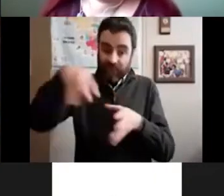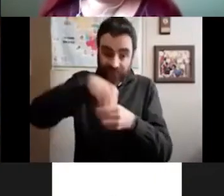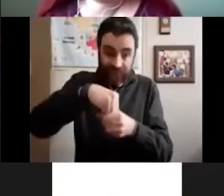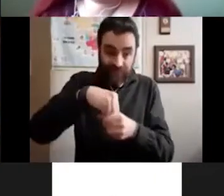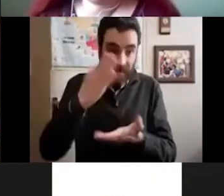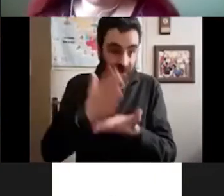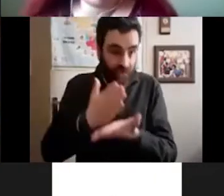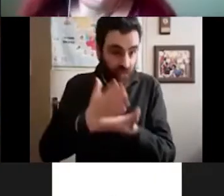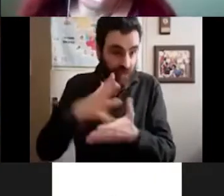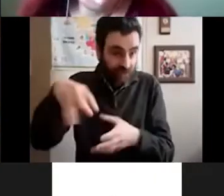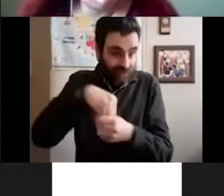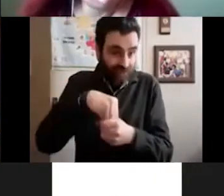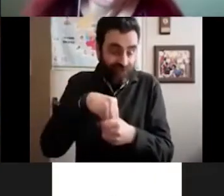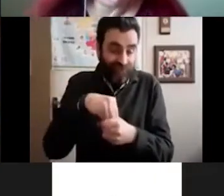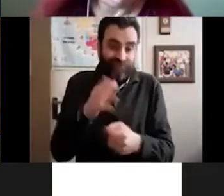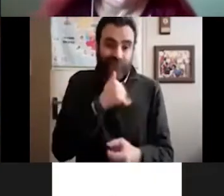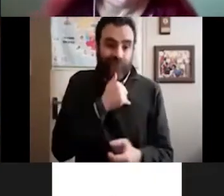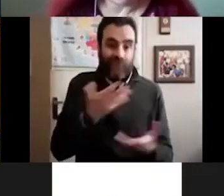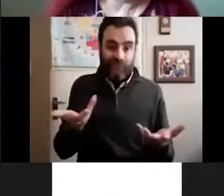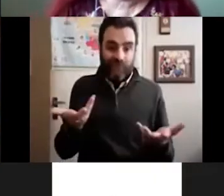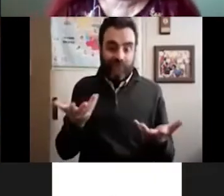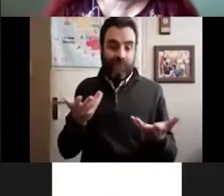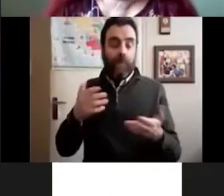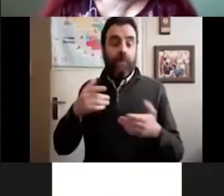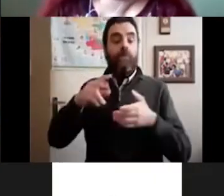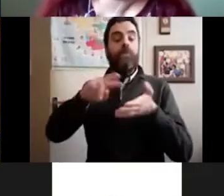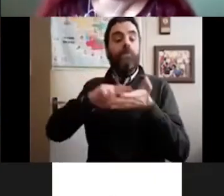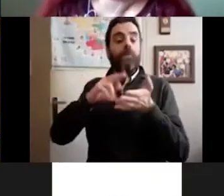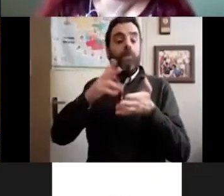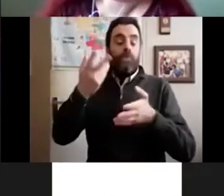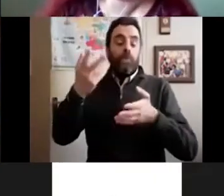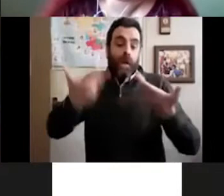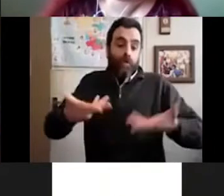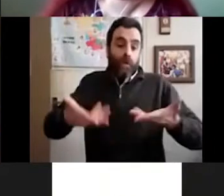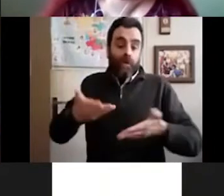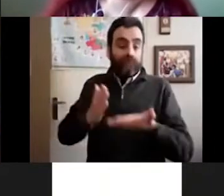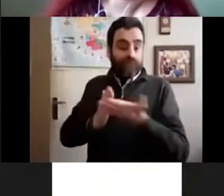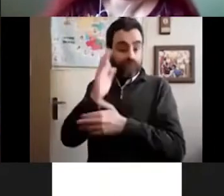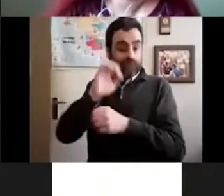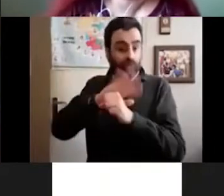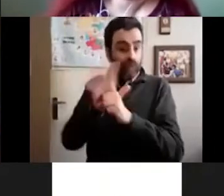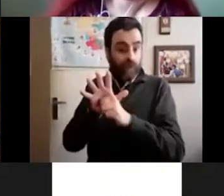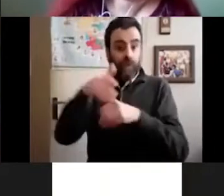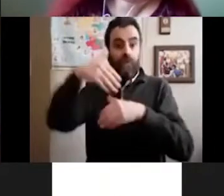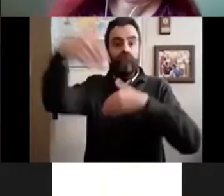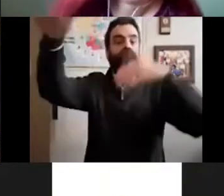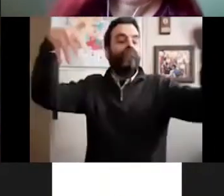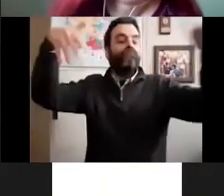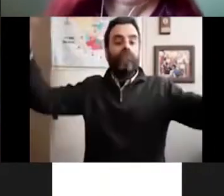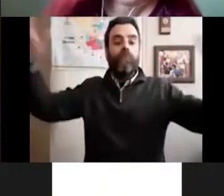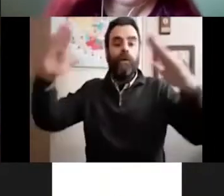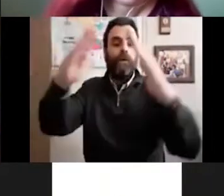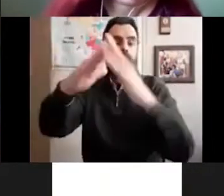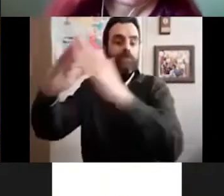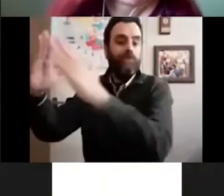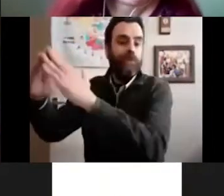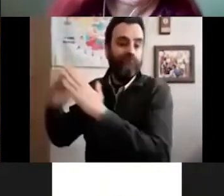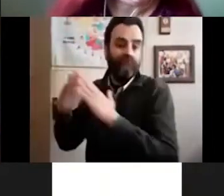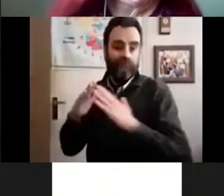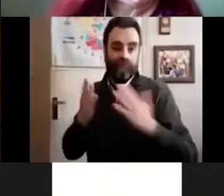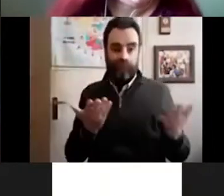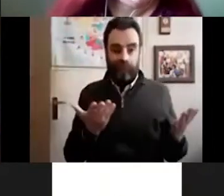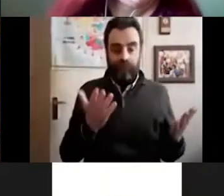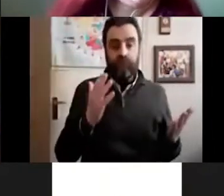dice, las medidas al interior de la escuela, bueno, no lo sé, dice. Ahora que está